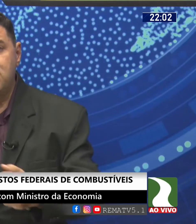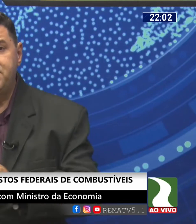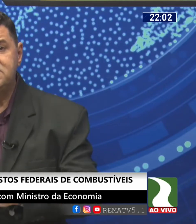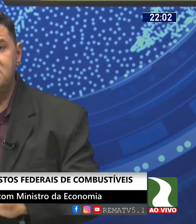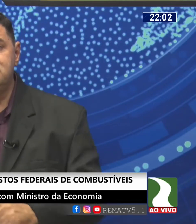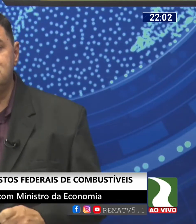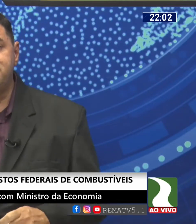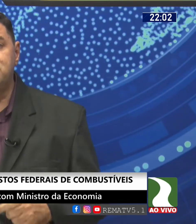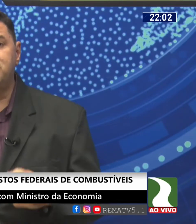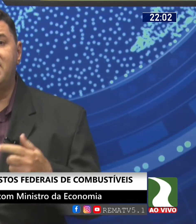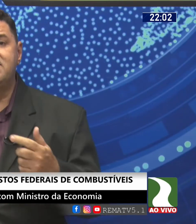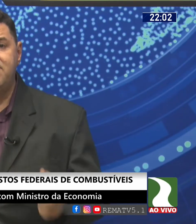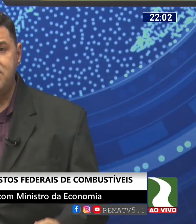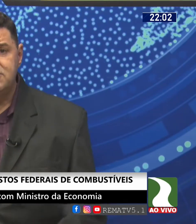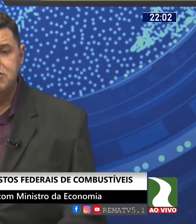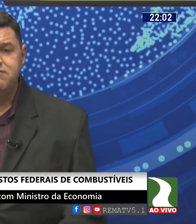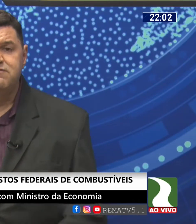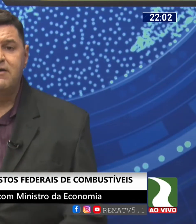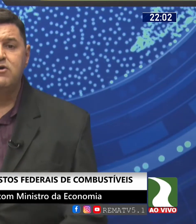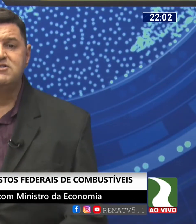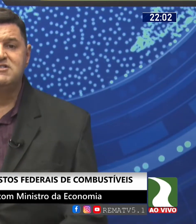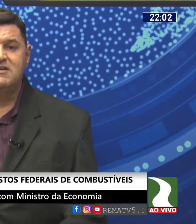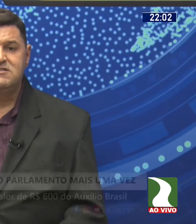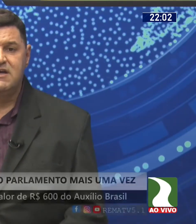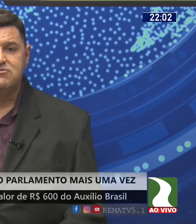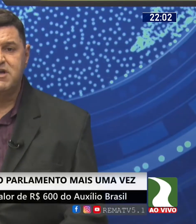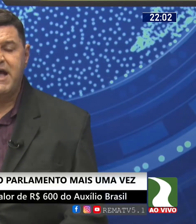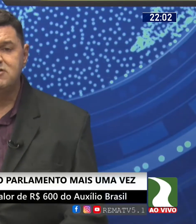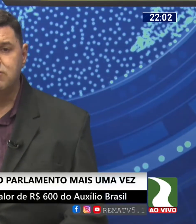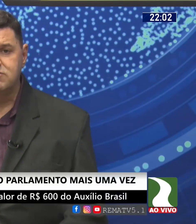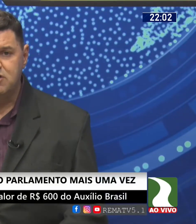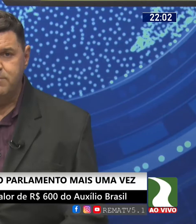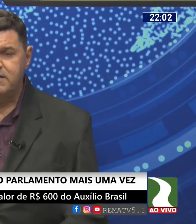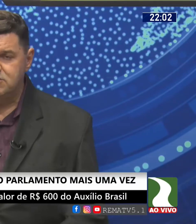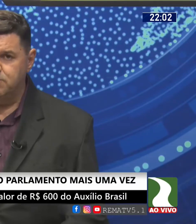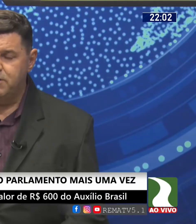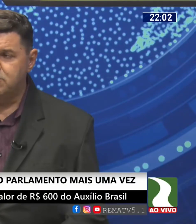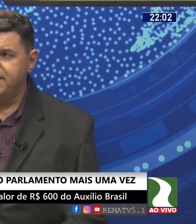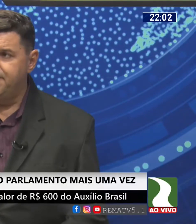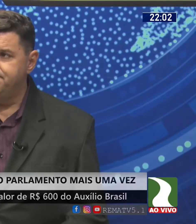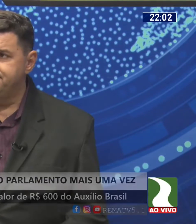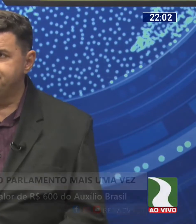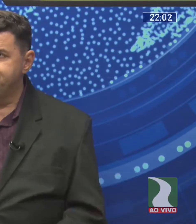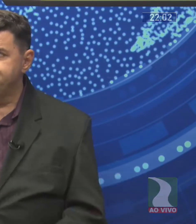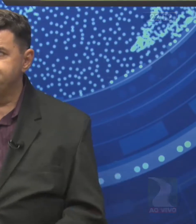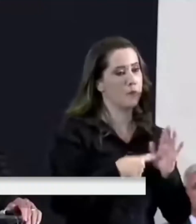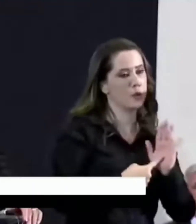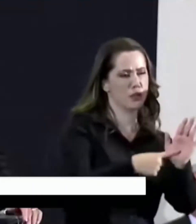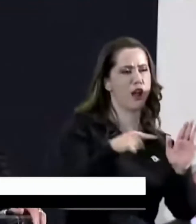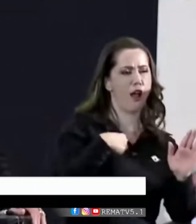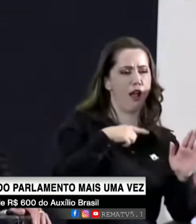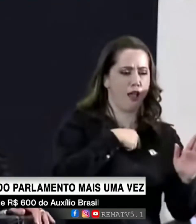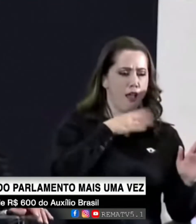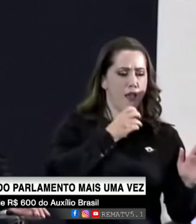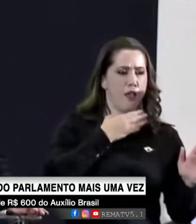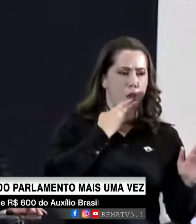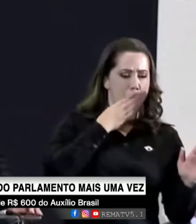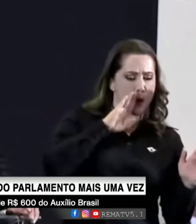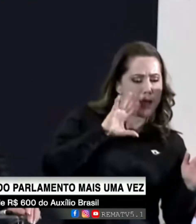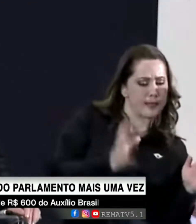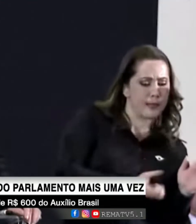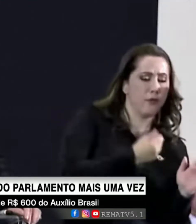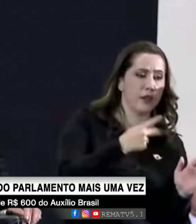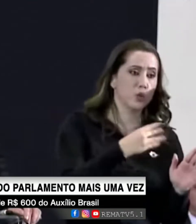Seguimos então, o presidente diz que vai tornar definitivo o valor de R$ 600 do Auxílio Brasil. Pode rodar. Conseguimos aprovar